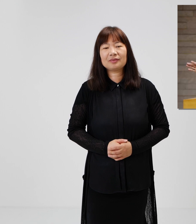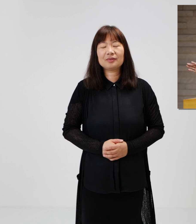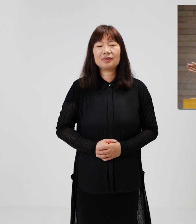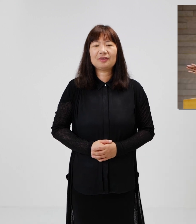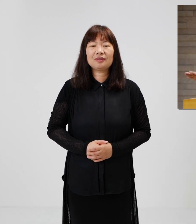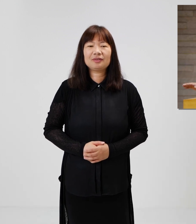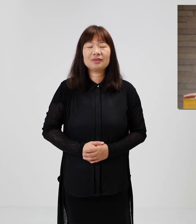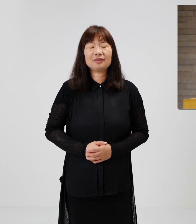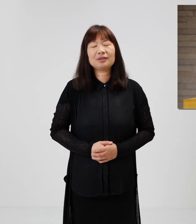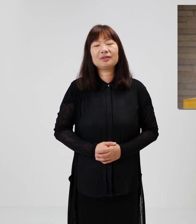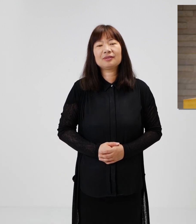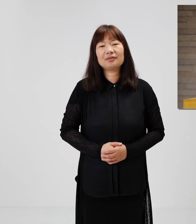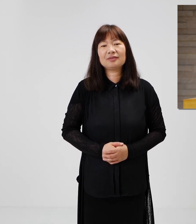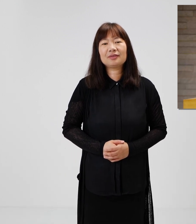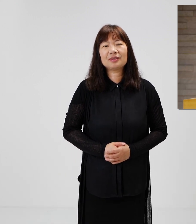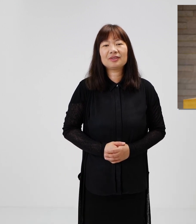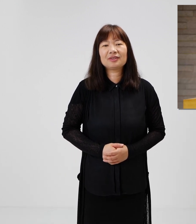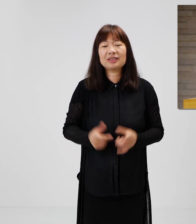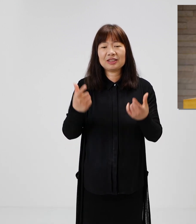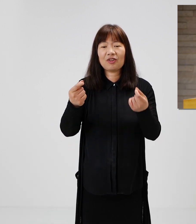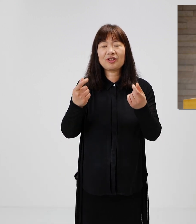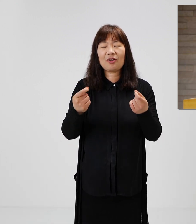차이예요. 사실은.